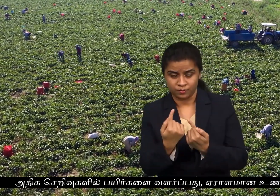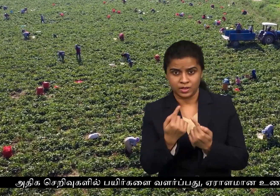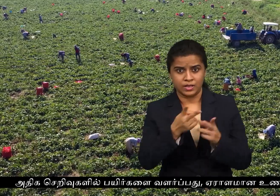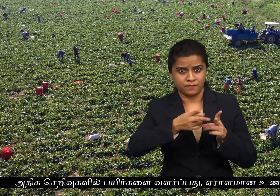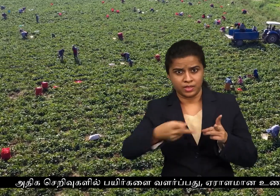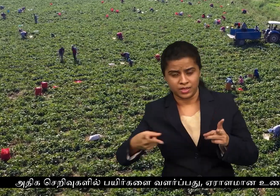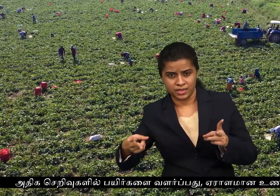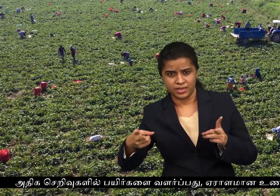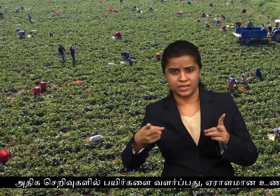உணவுகளை வழங்குகிறது.